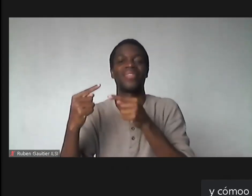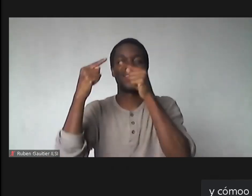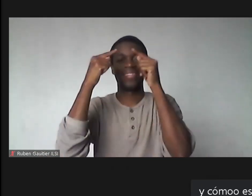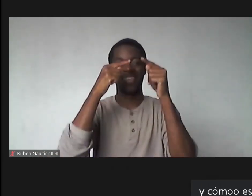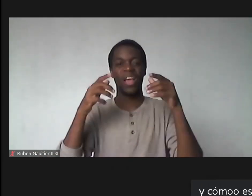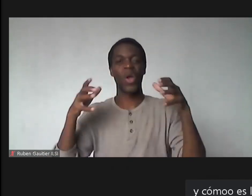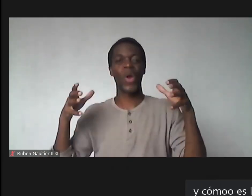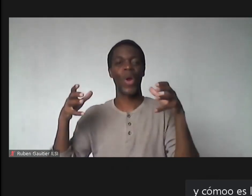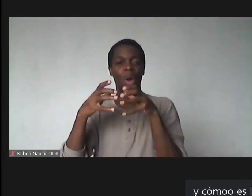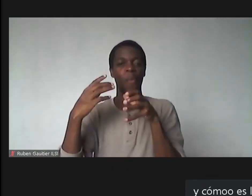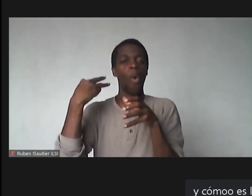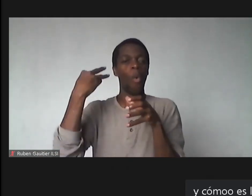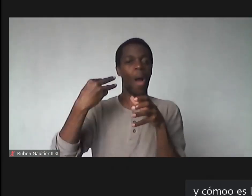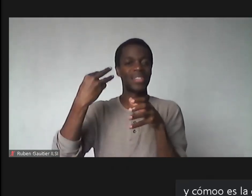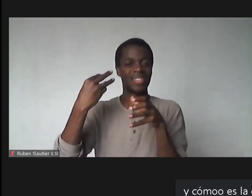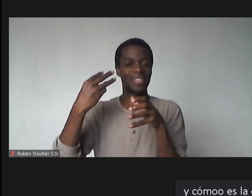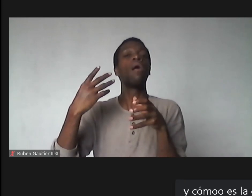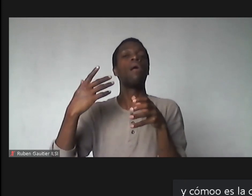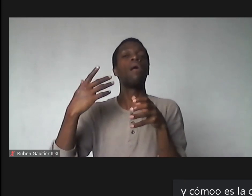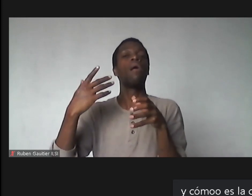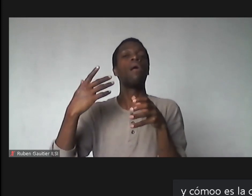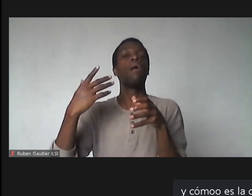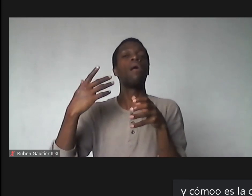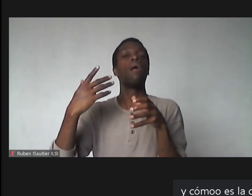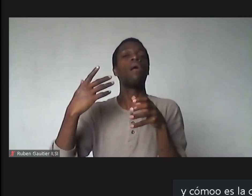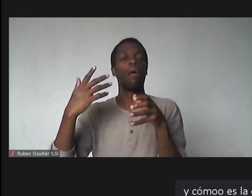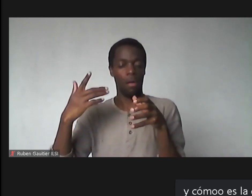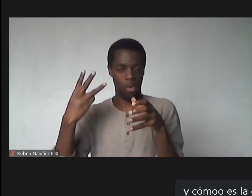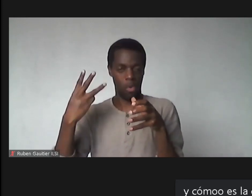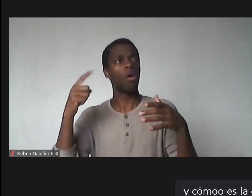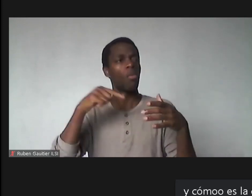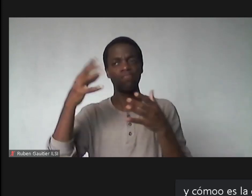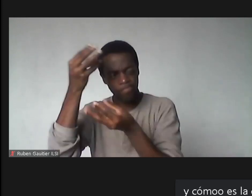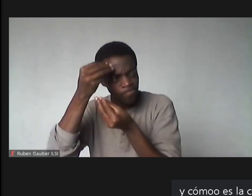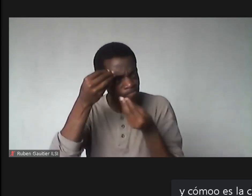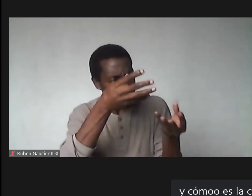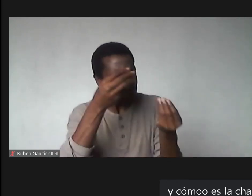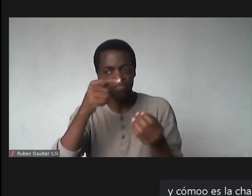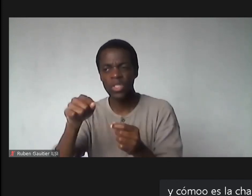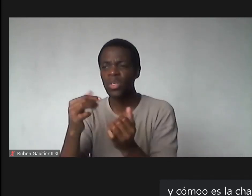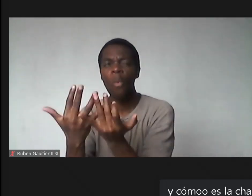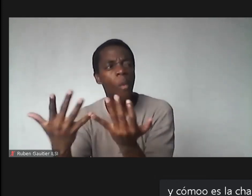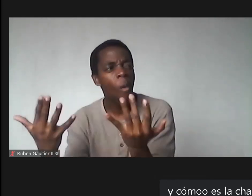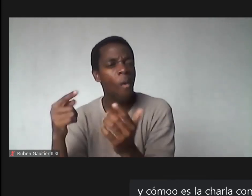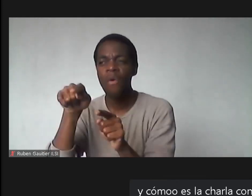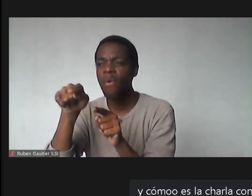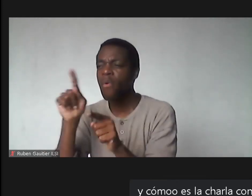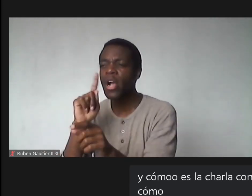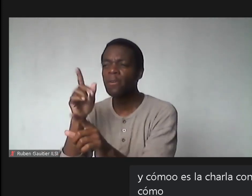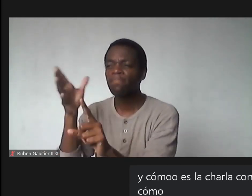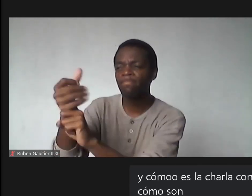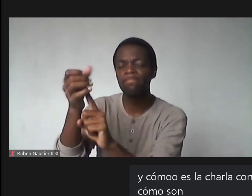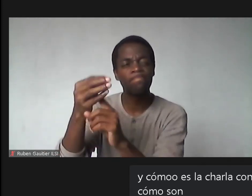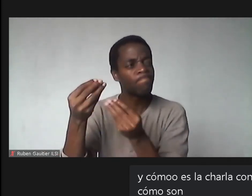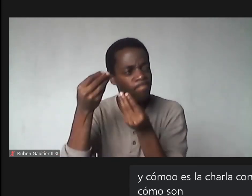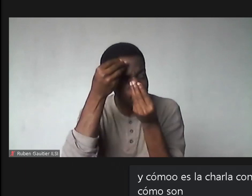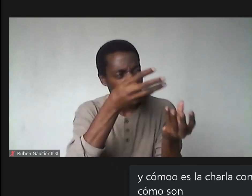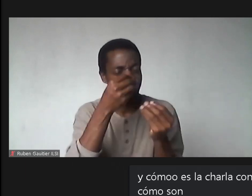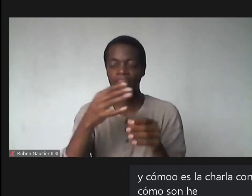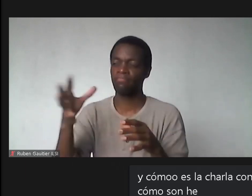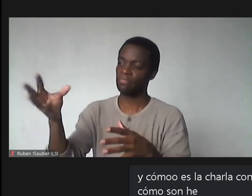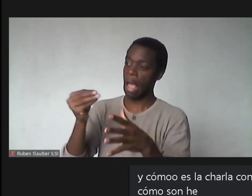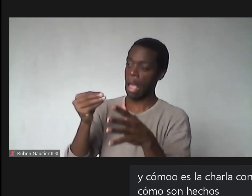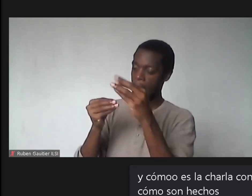comprender cómo esos datos son hechos y a quién sirven, creo que es interesante como tener esta mirada general sobre los